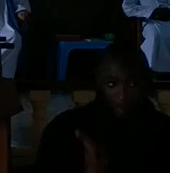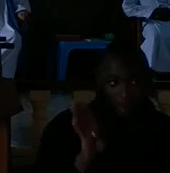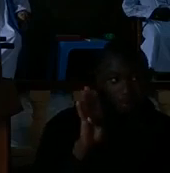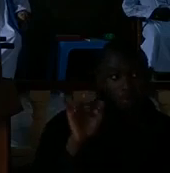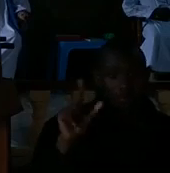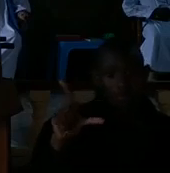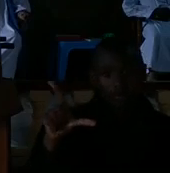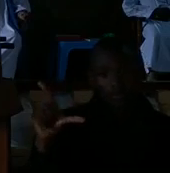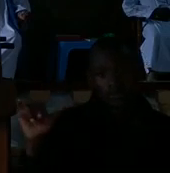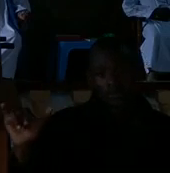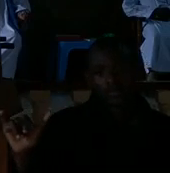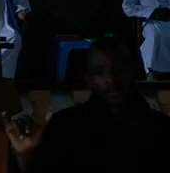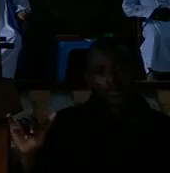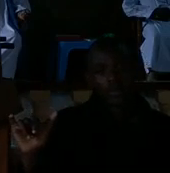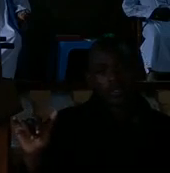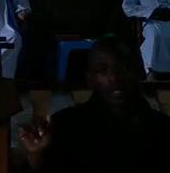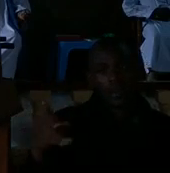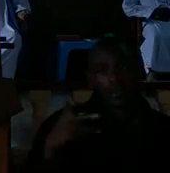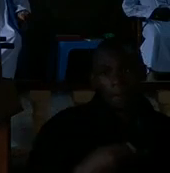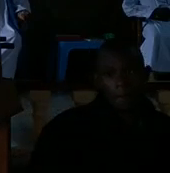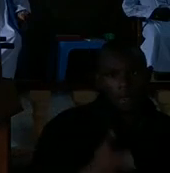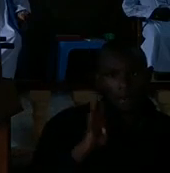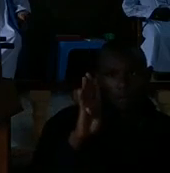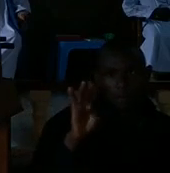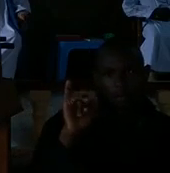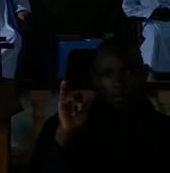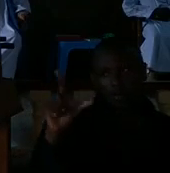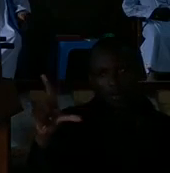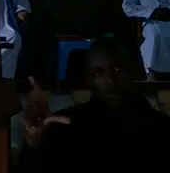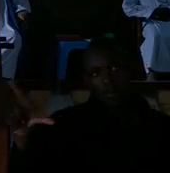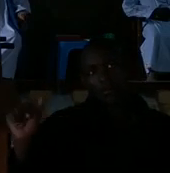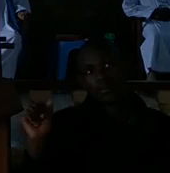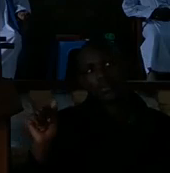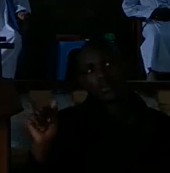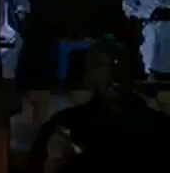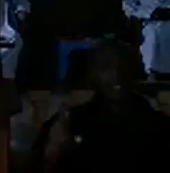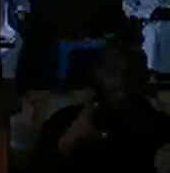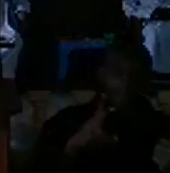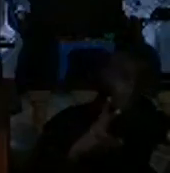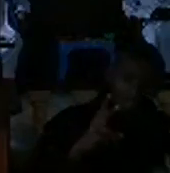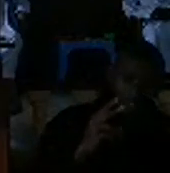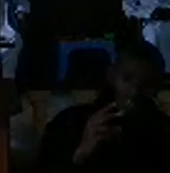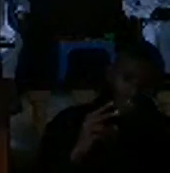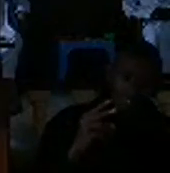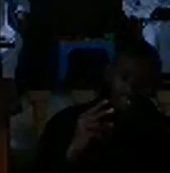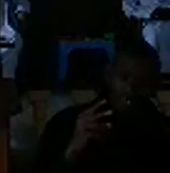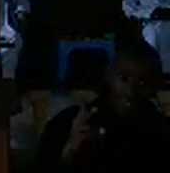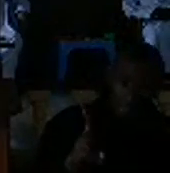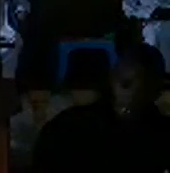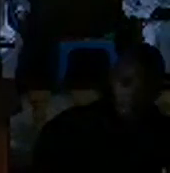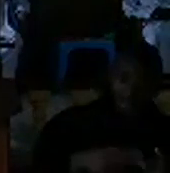wa SMEP bank iria ina mugwanja ithatu